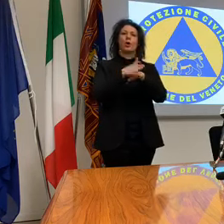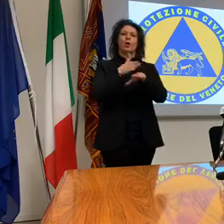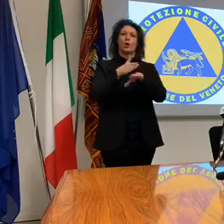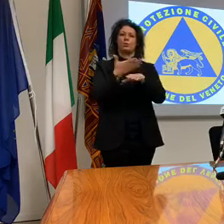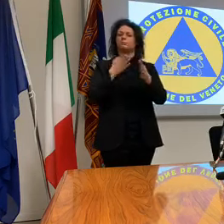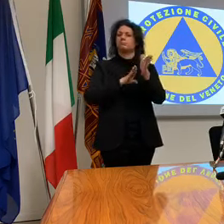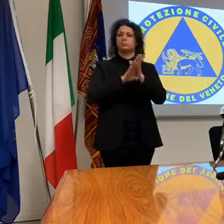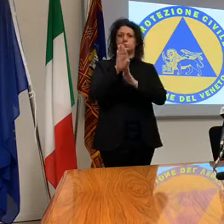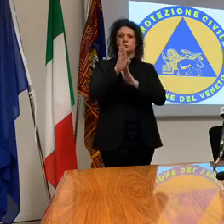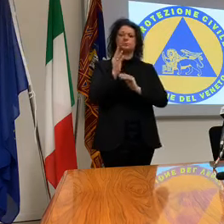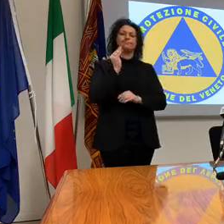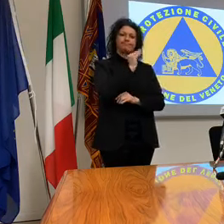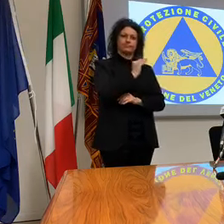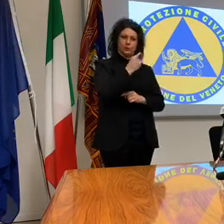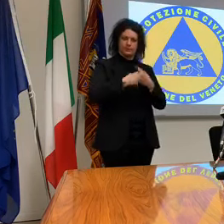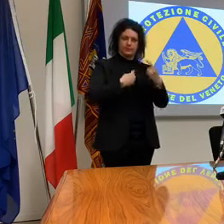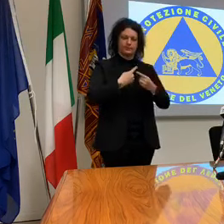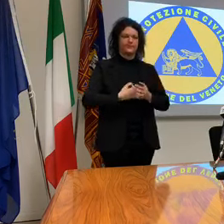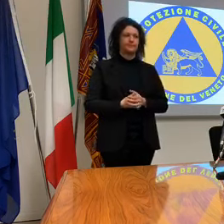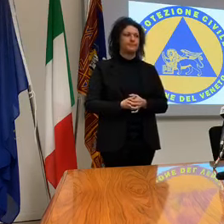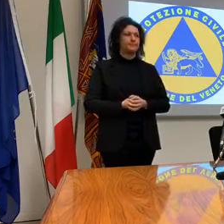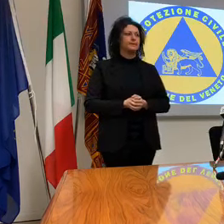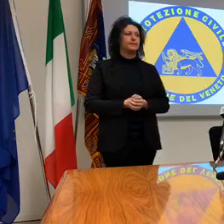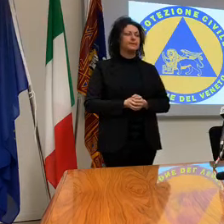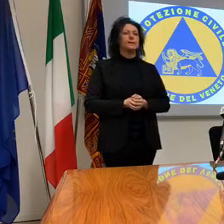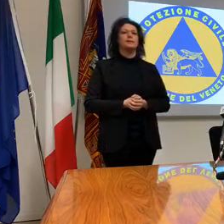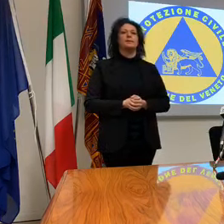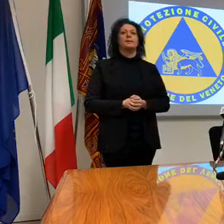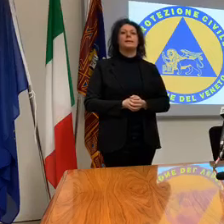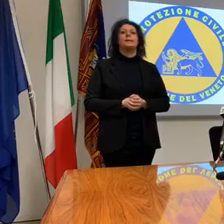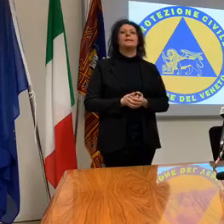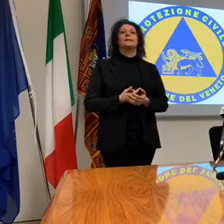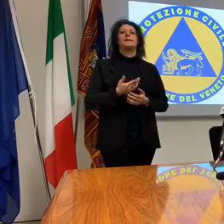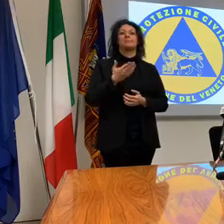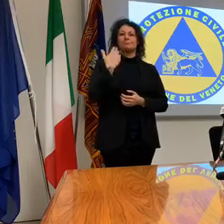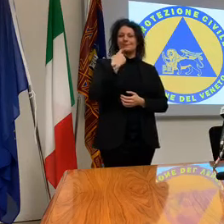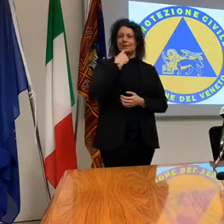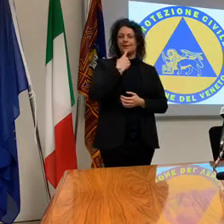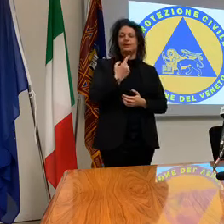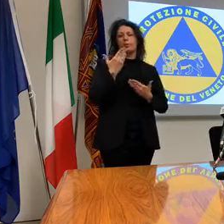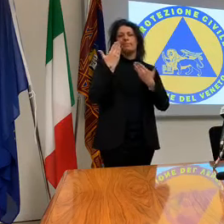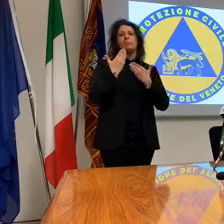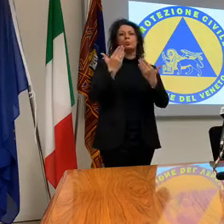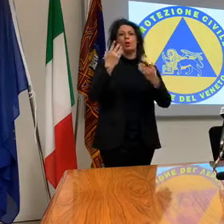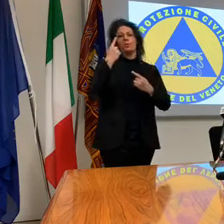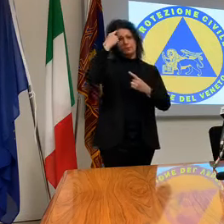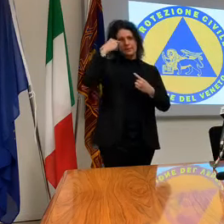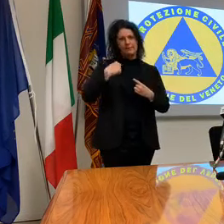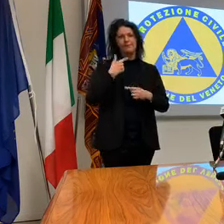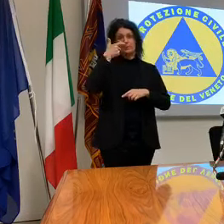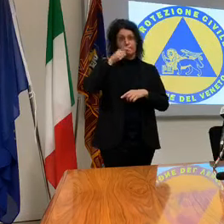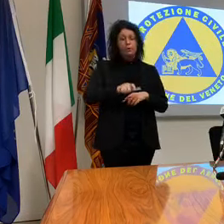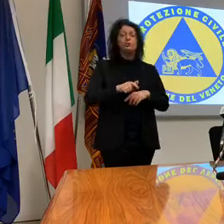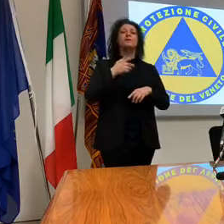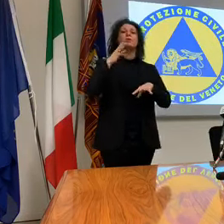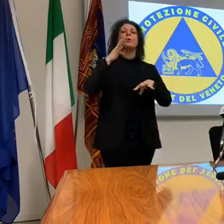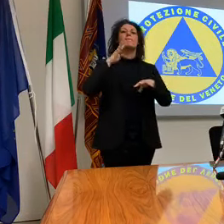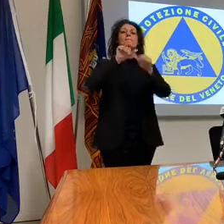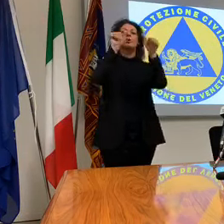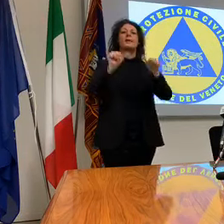Tu dicevi, purtroppo ce l'attendavamo perché il modello matematico ci aveva messo in guardia, nonostante